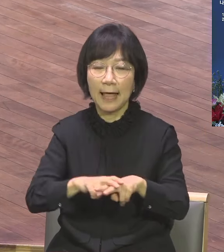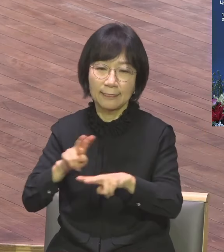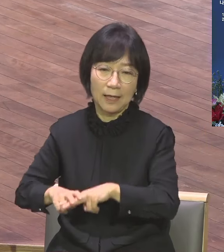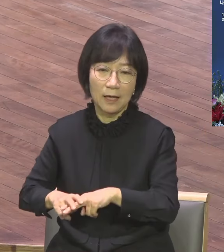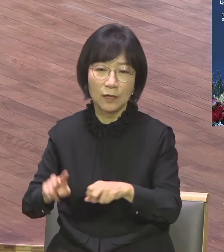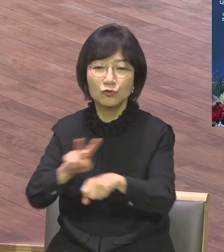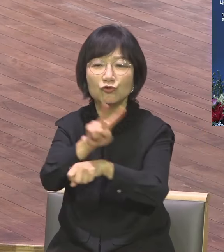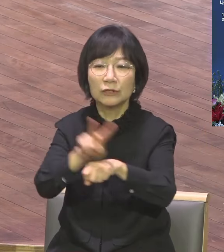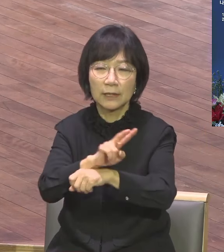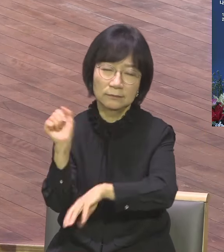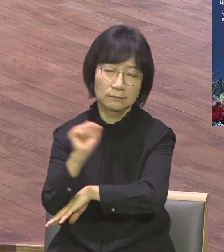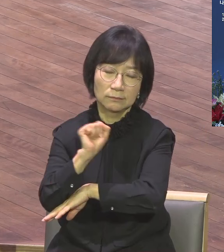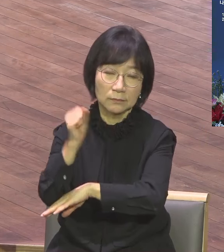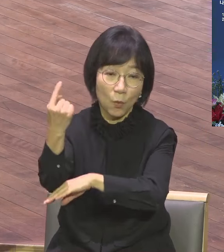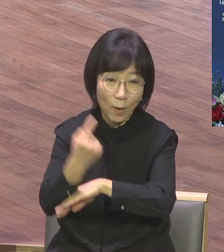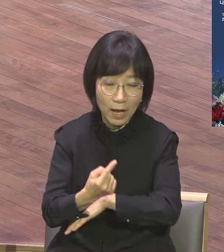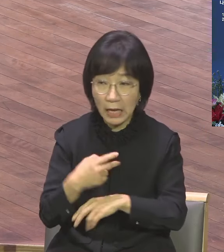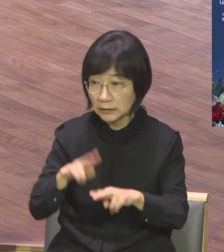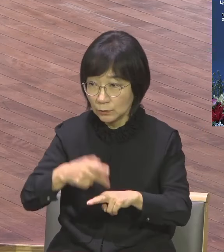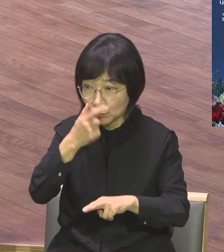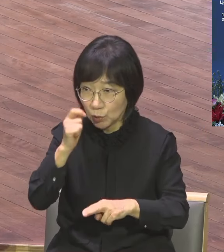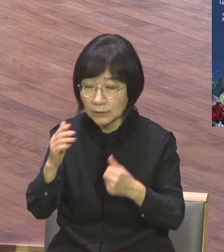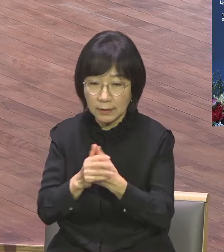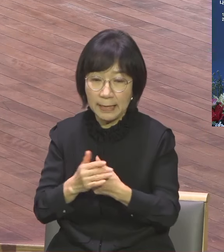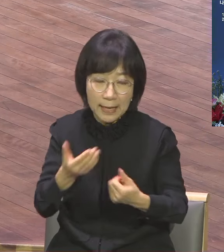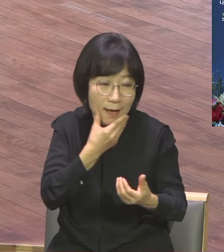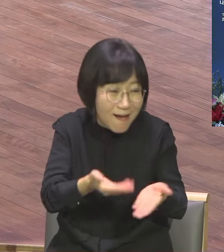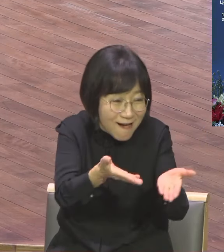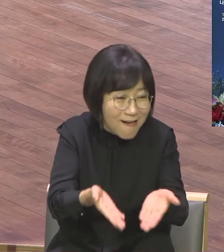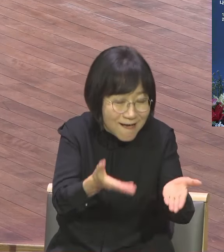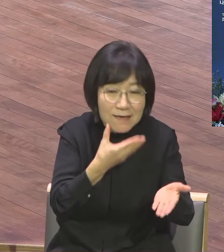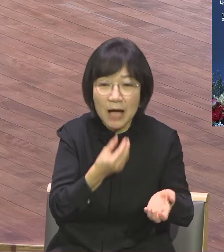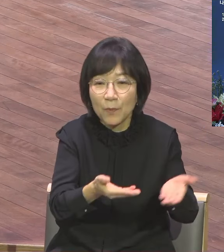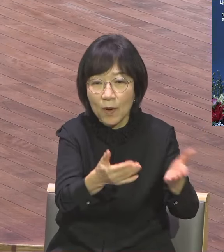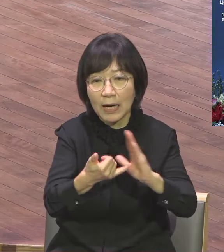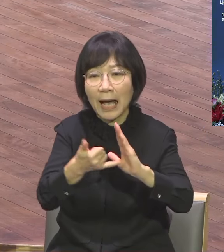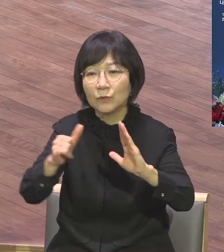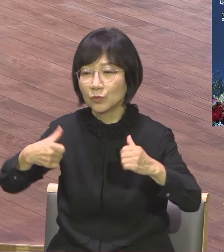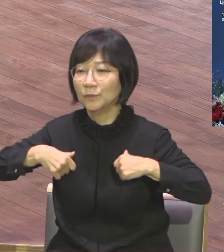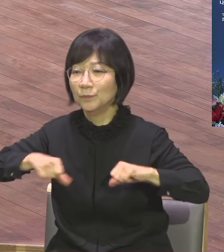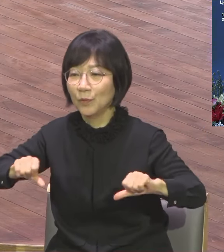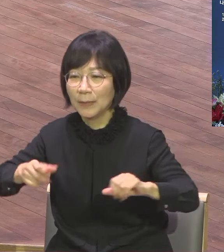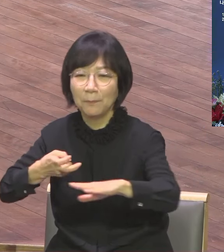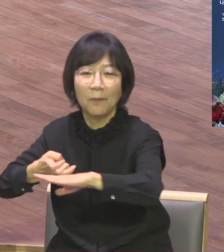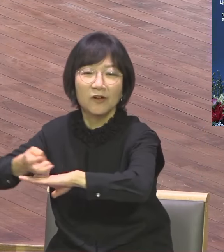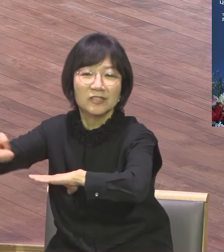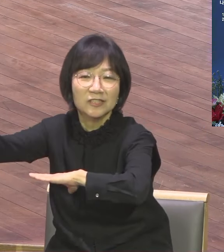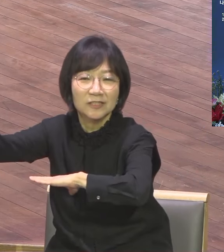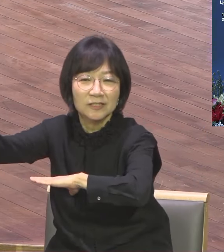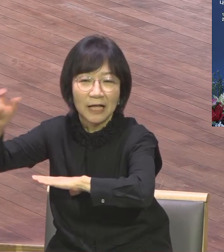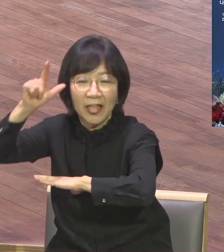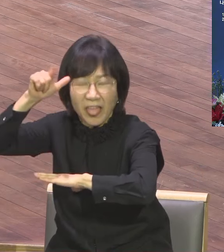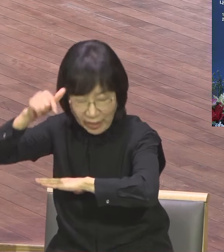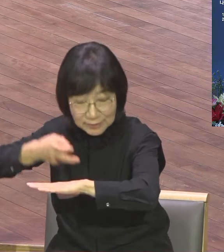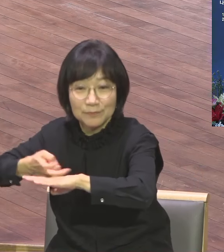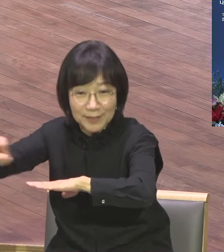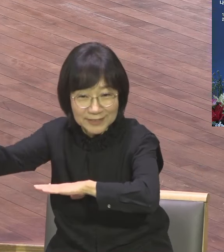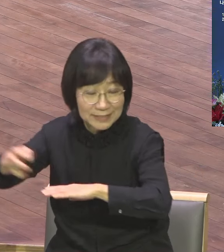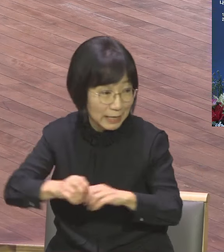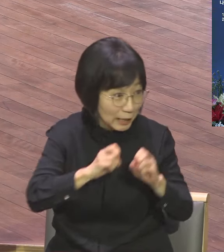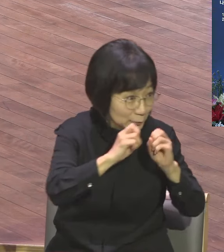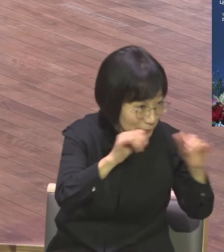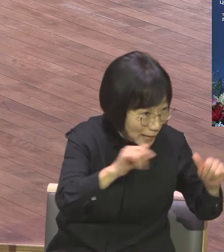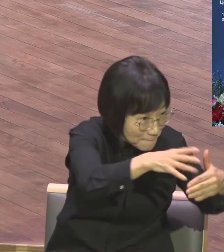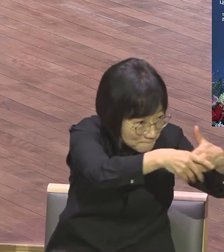시간 걸리는데 그런 권사님들이 계세요. 그런 전도자가 여기 있다니까. 다른 사람 전도에